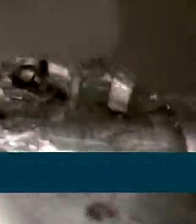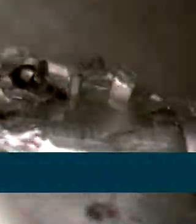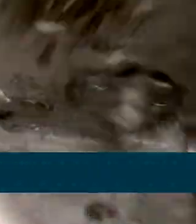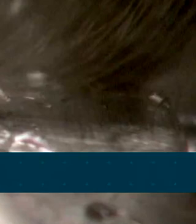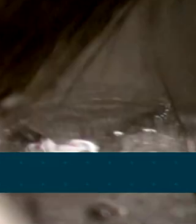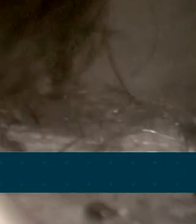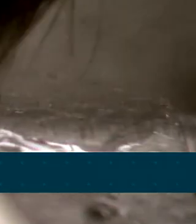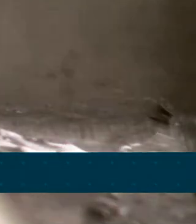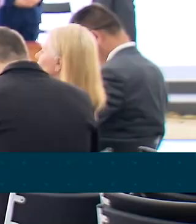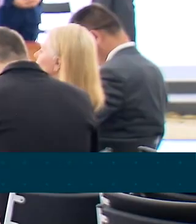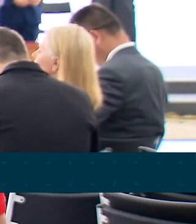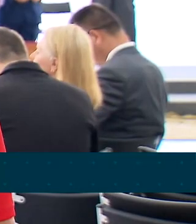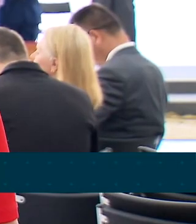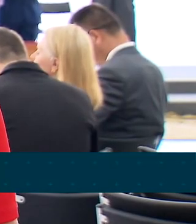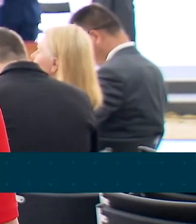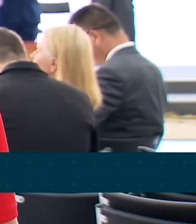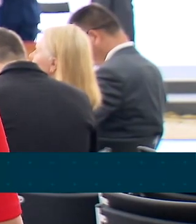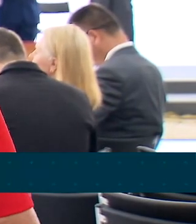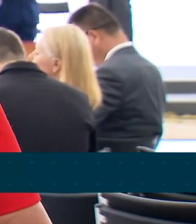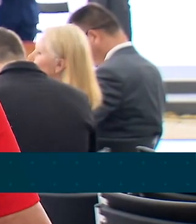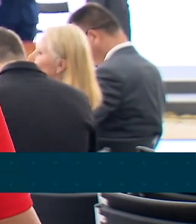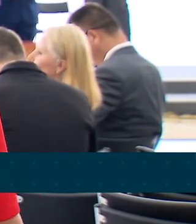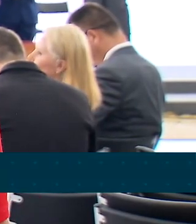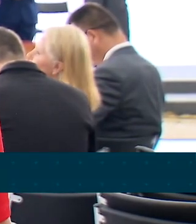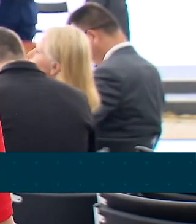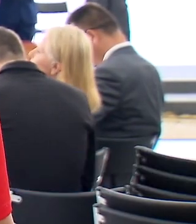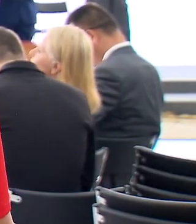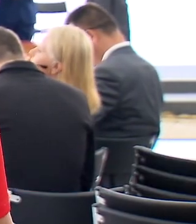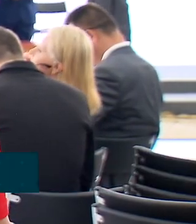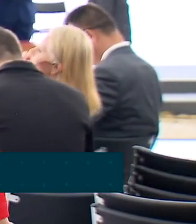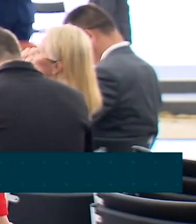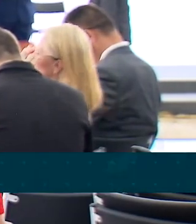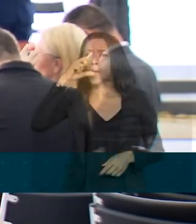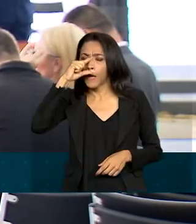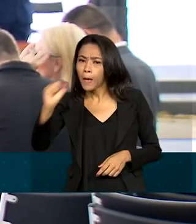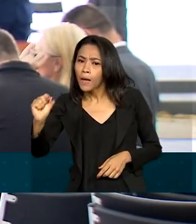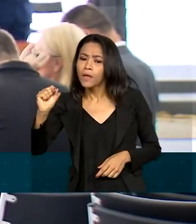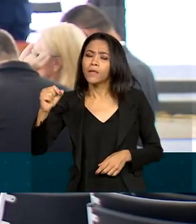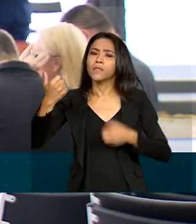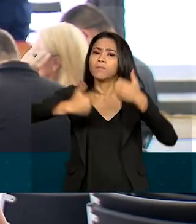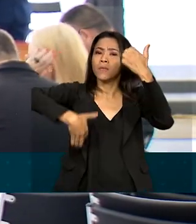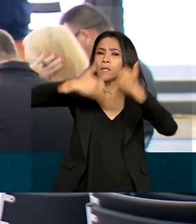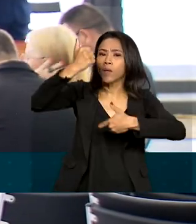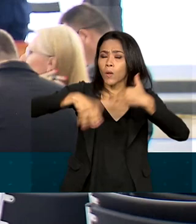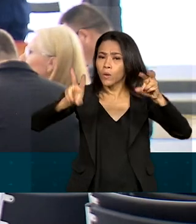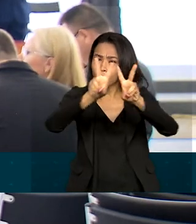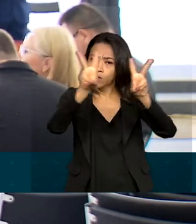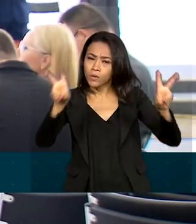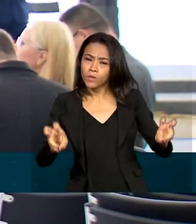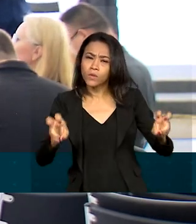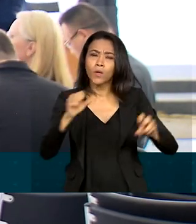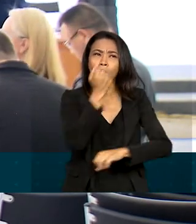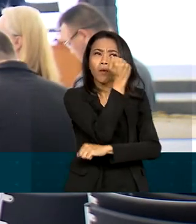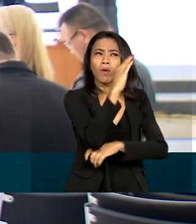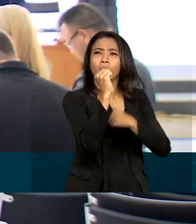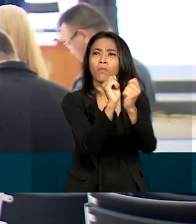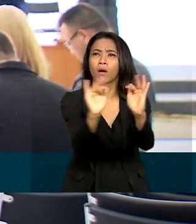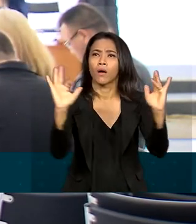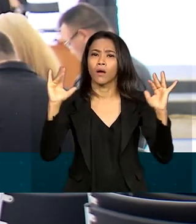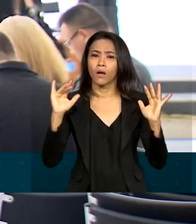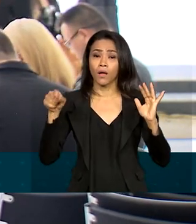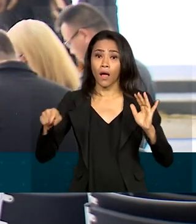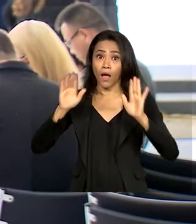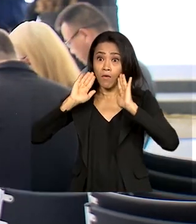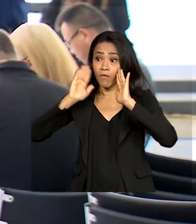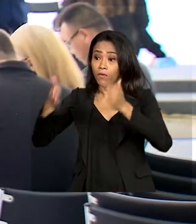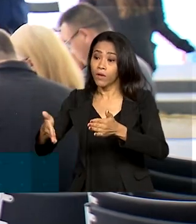competitividade. Geraldo Alckmin destacou também as questões ambientais ao enumerar as prioridades do Ministério